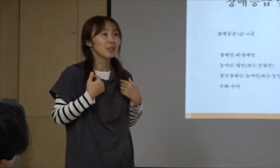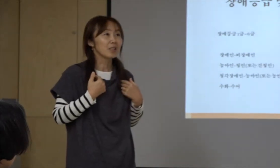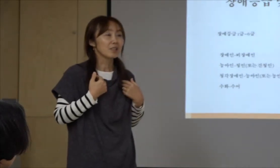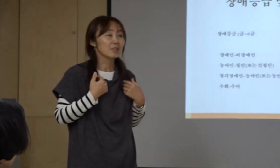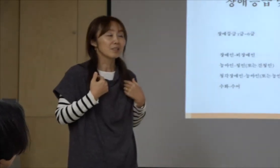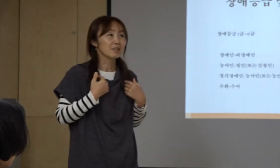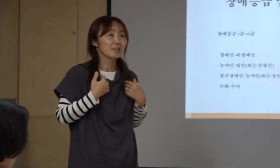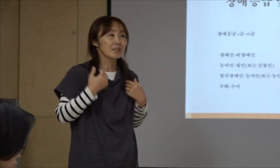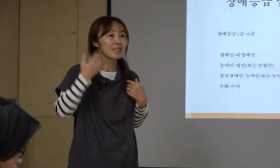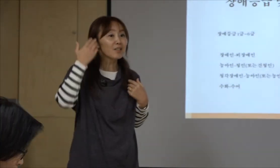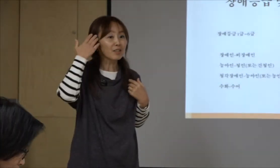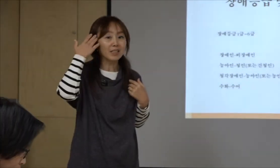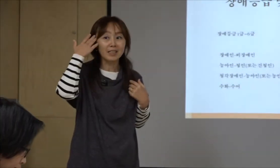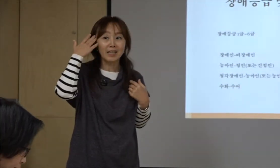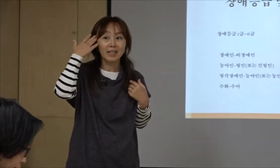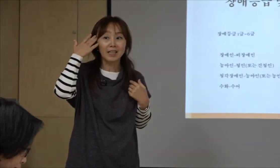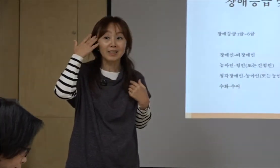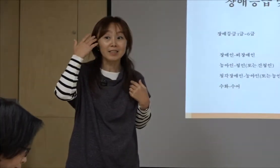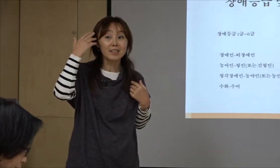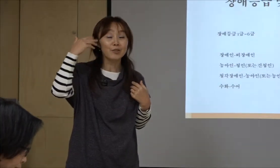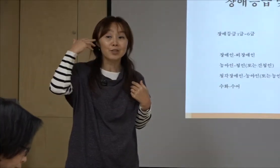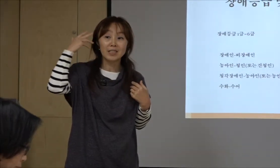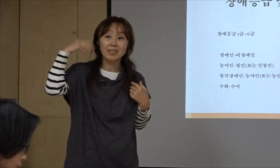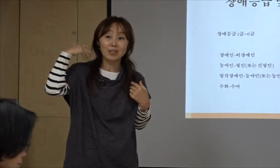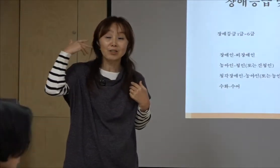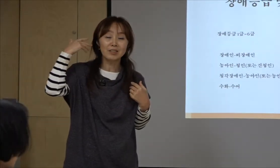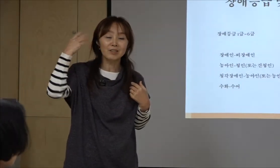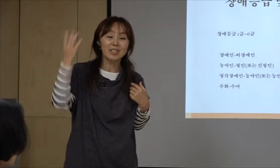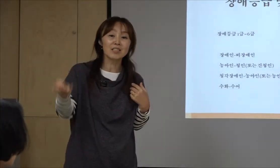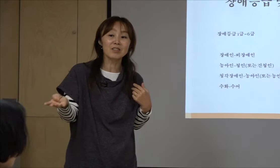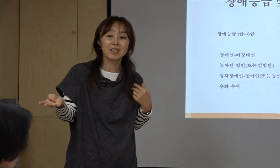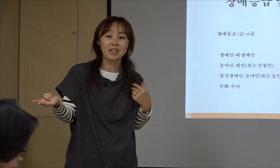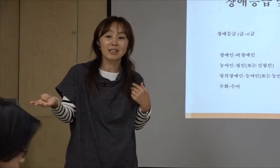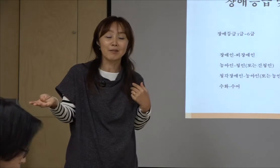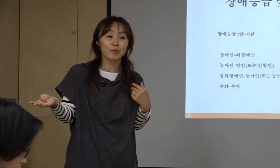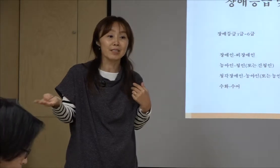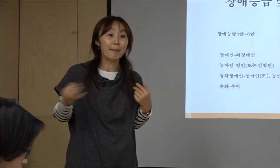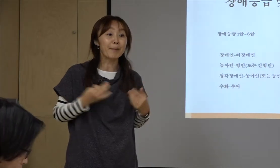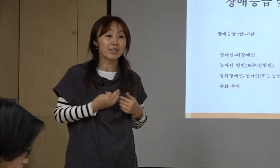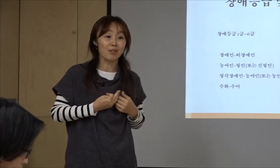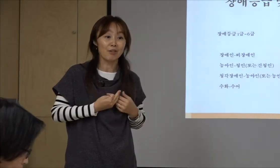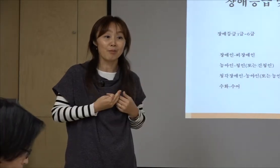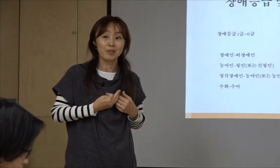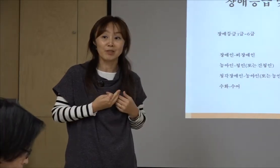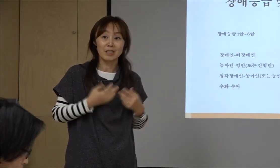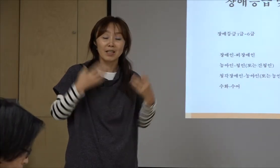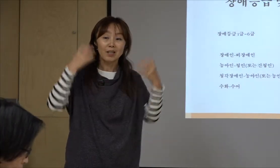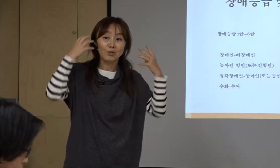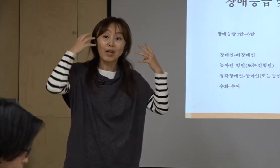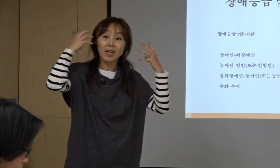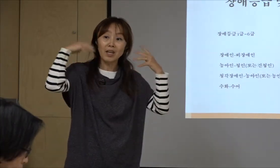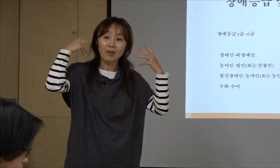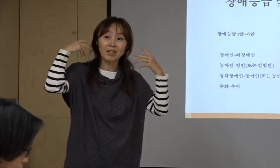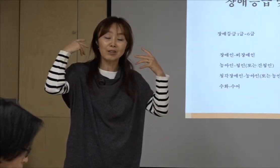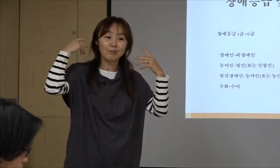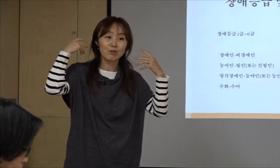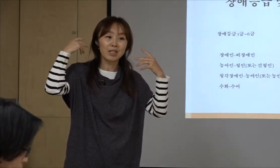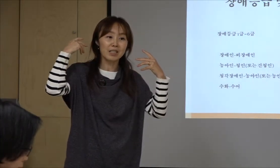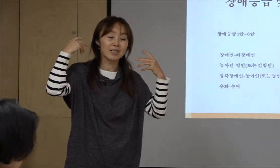우리 지적장애나 진짜 지능이 떨어지는 건 지적장애나 뭐 이제 자폐처럼 그런 이제 뇌에 관련된 문제가 있지